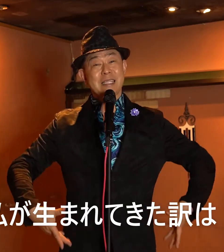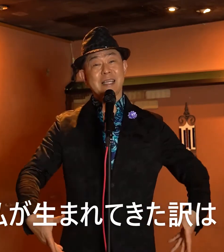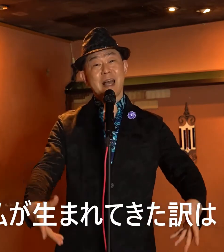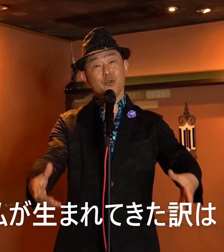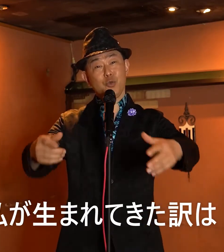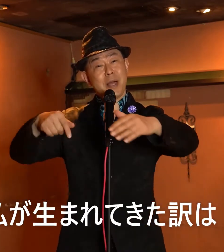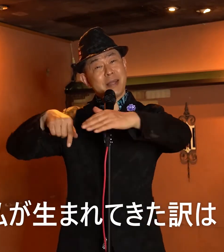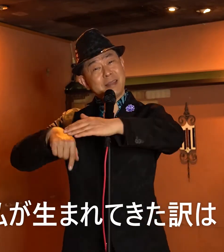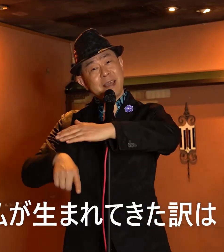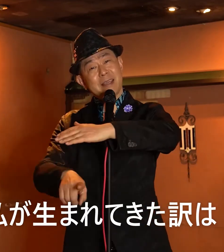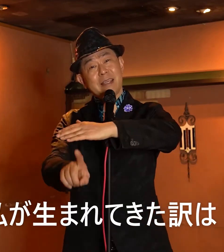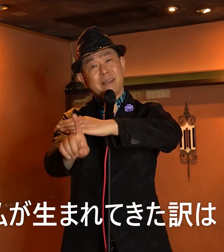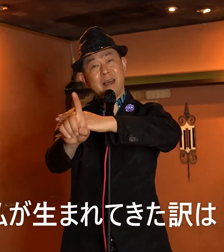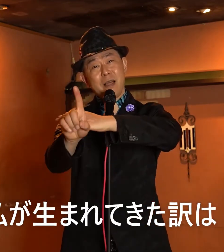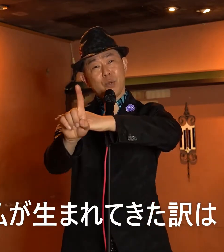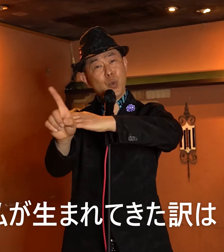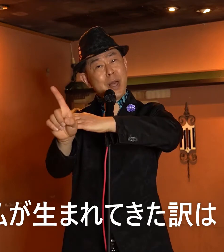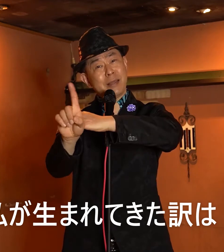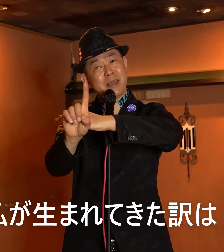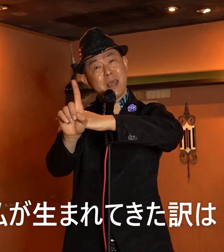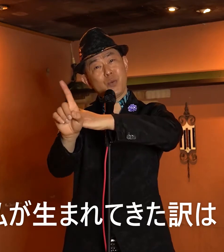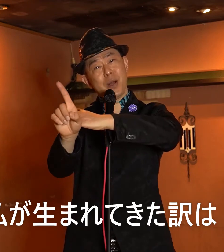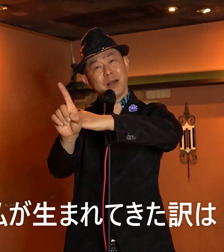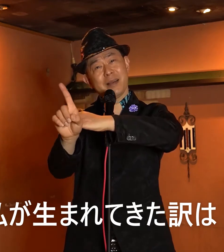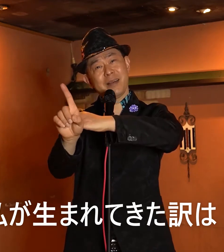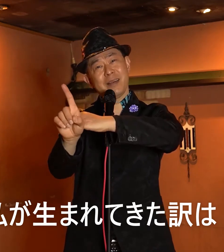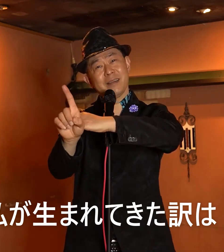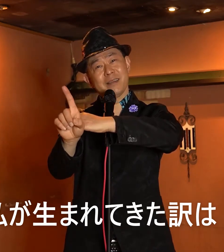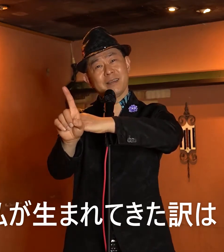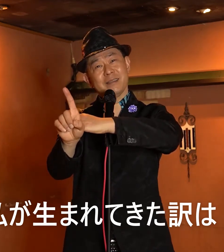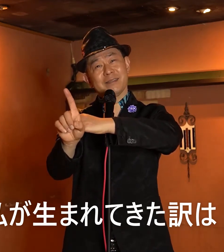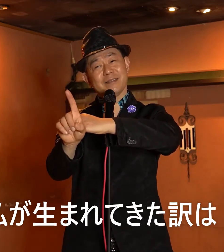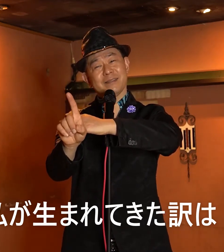私が生まれてきたわけは